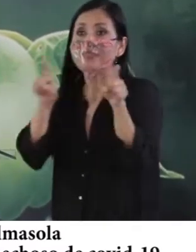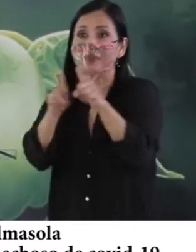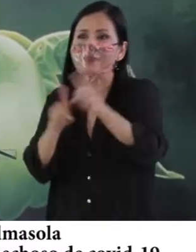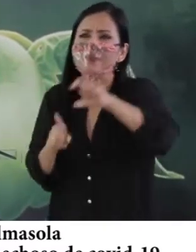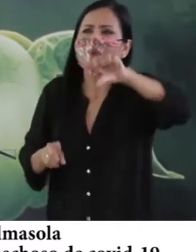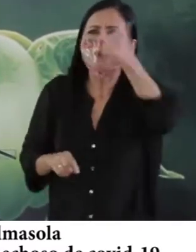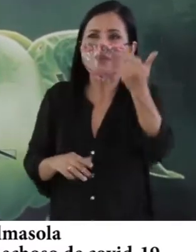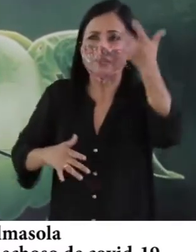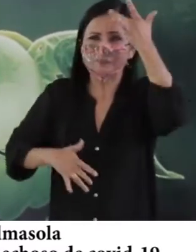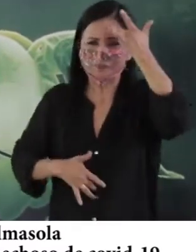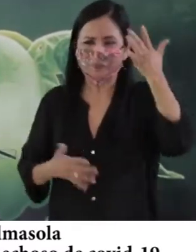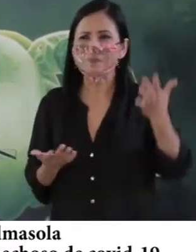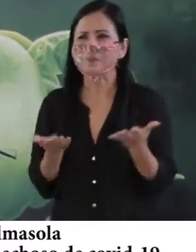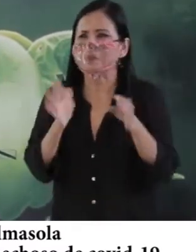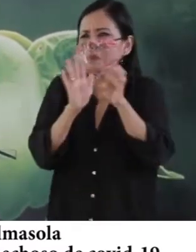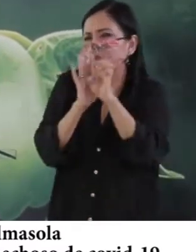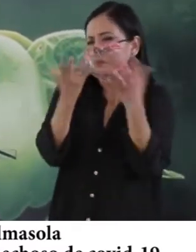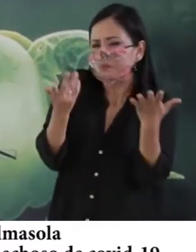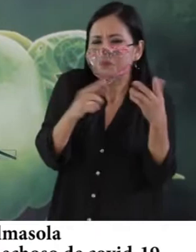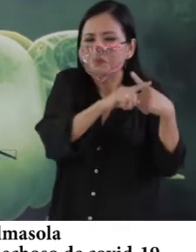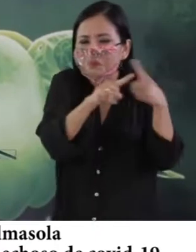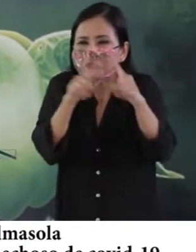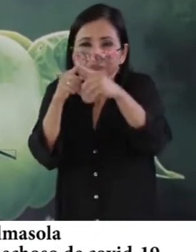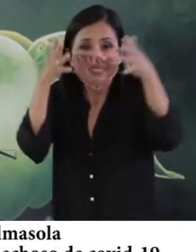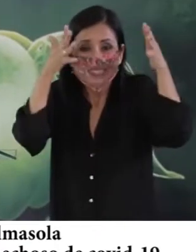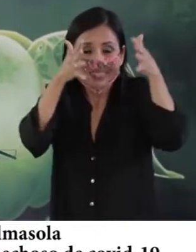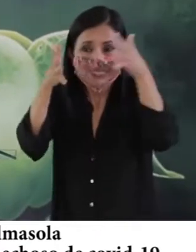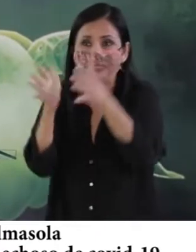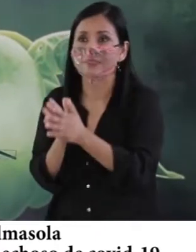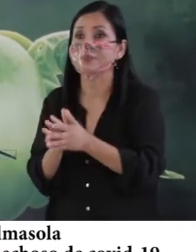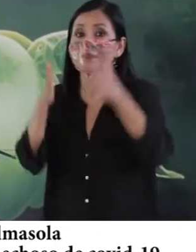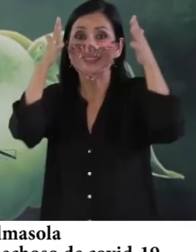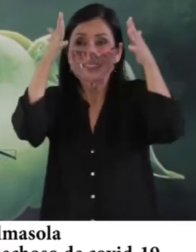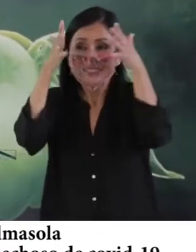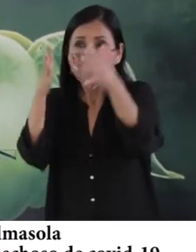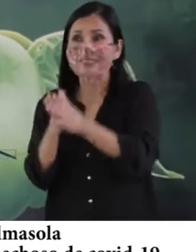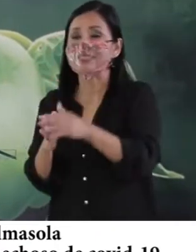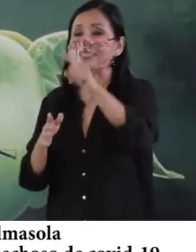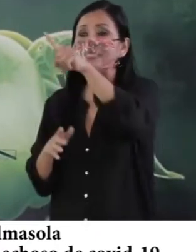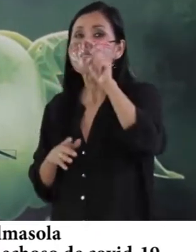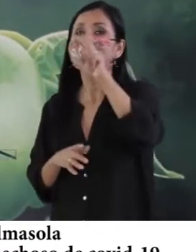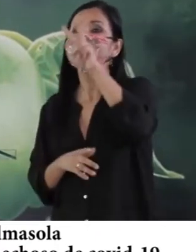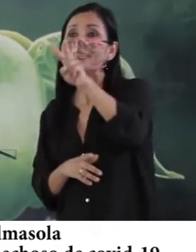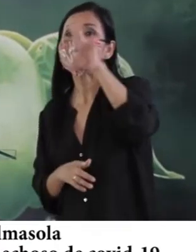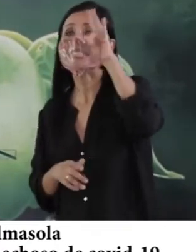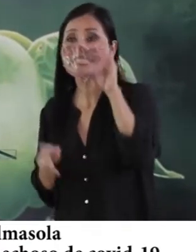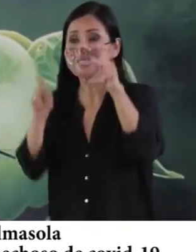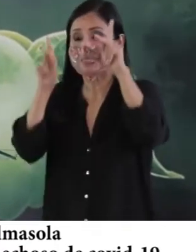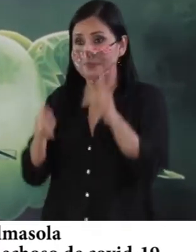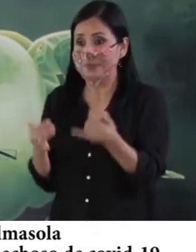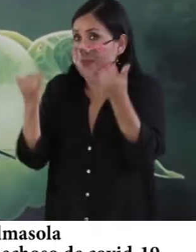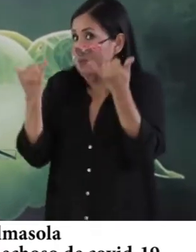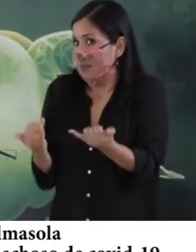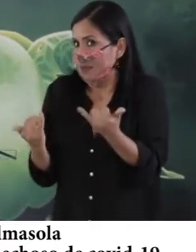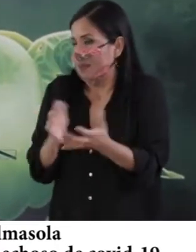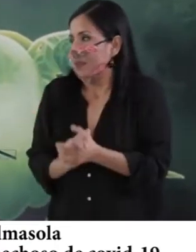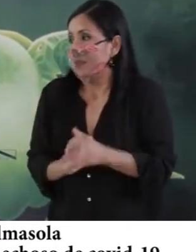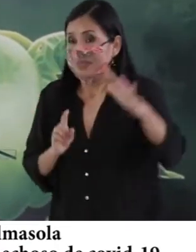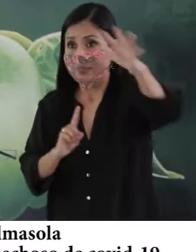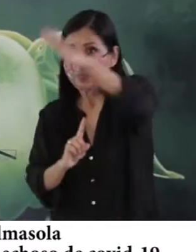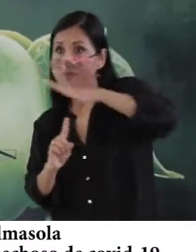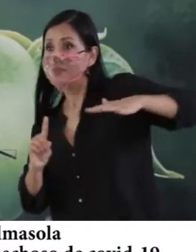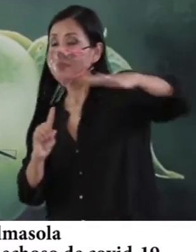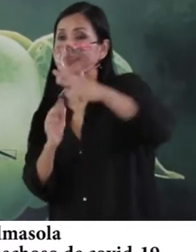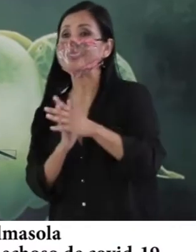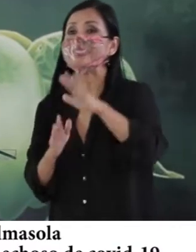a otras patologías que necesitan ser atendidas también. Hemos atendido un total de 127 personas hoy día, de las cuales